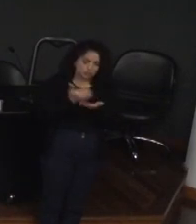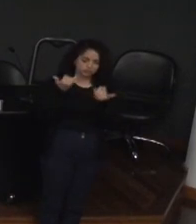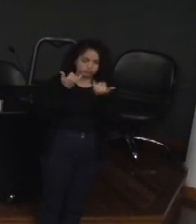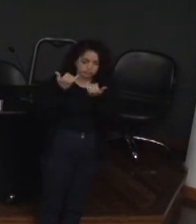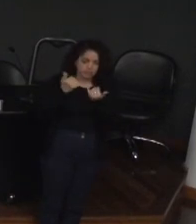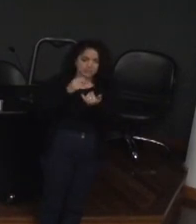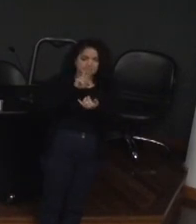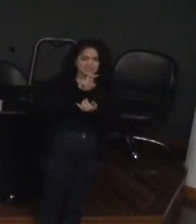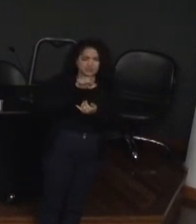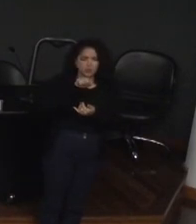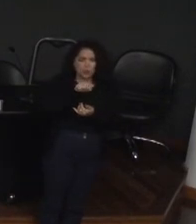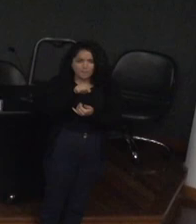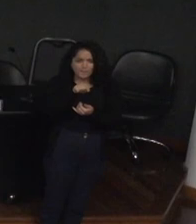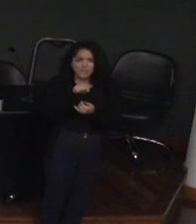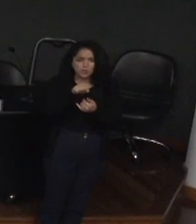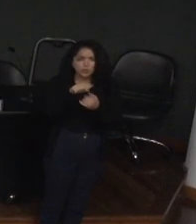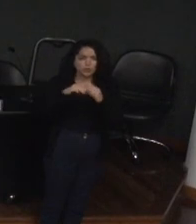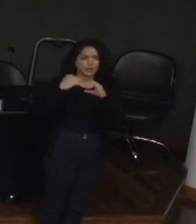mil e-mails.